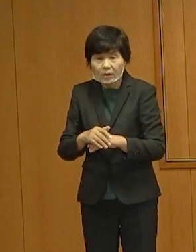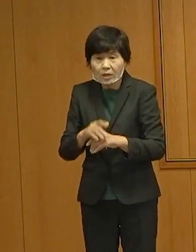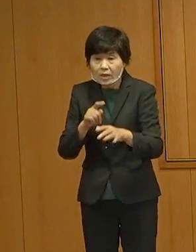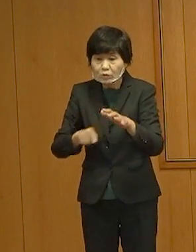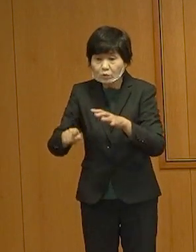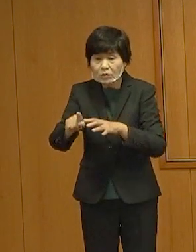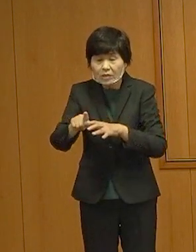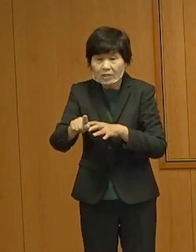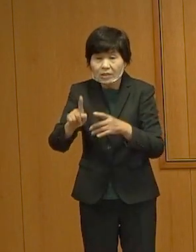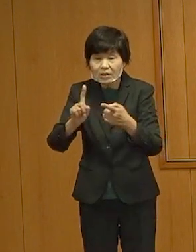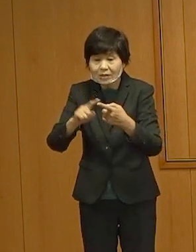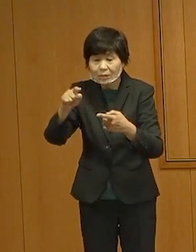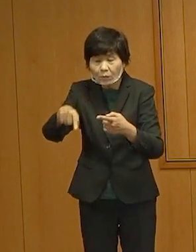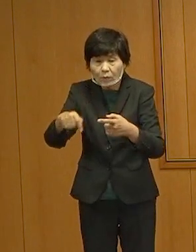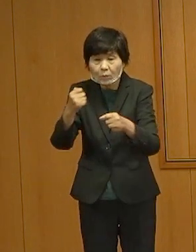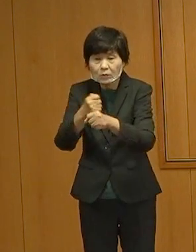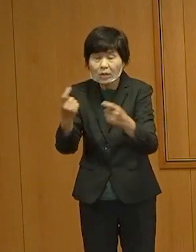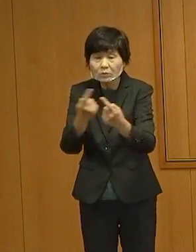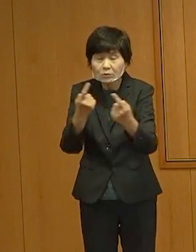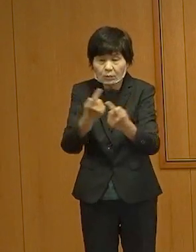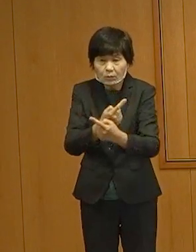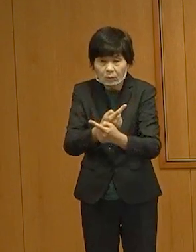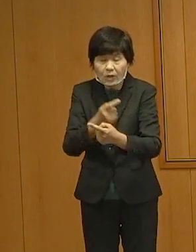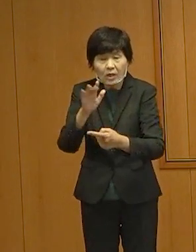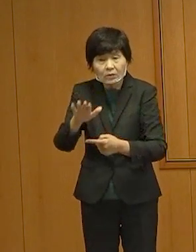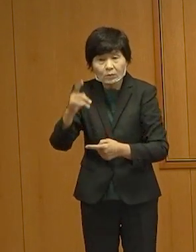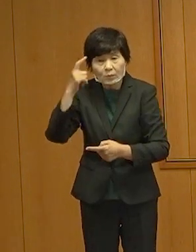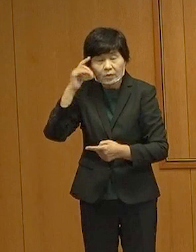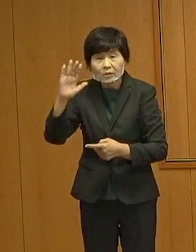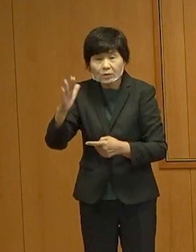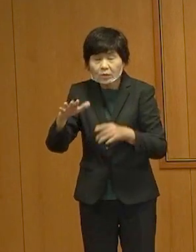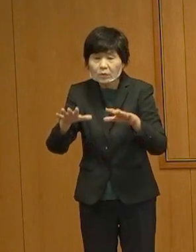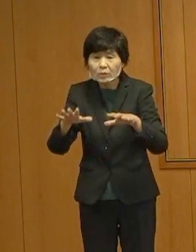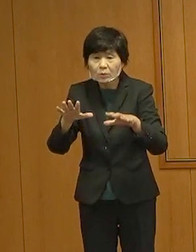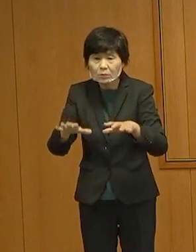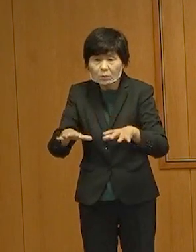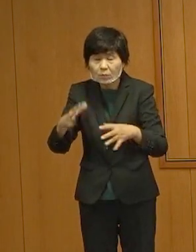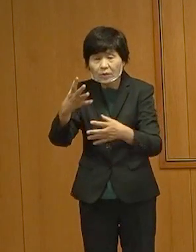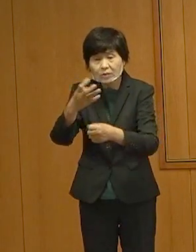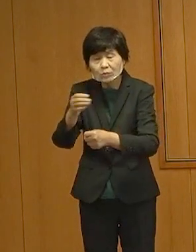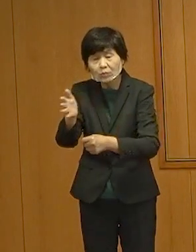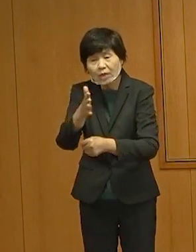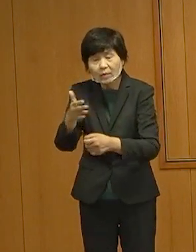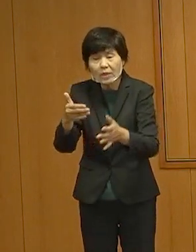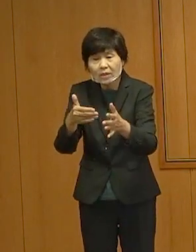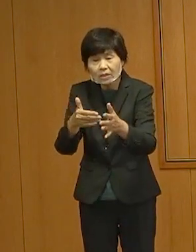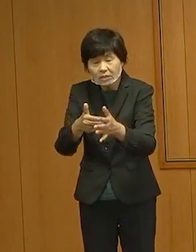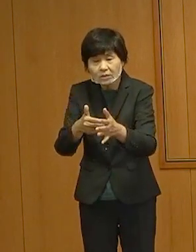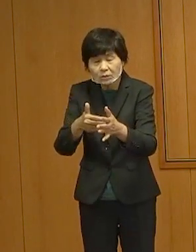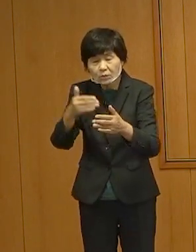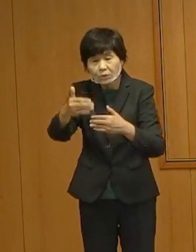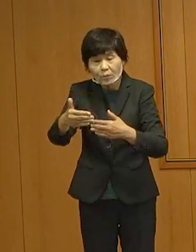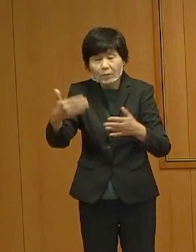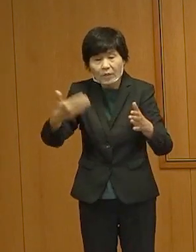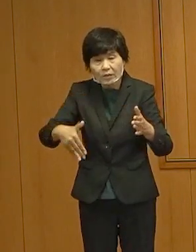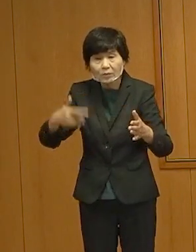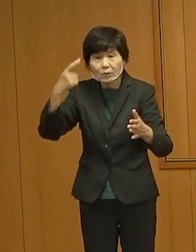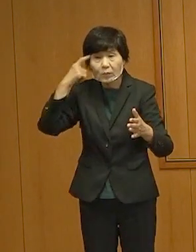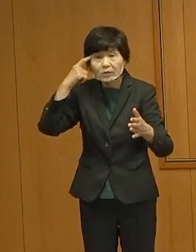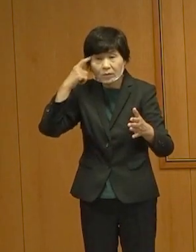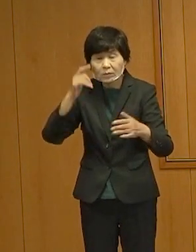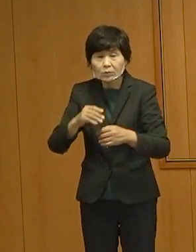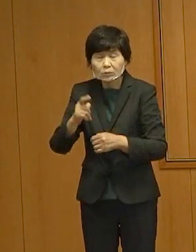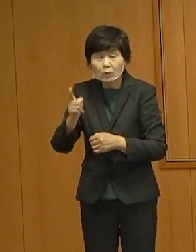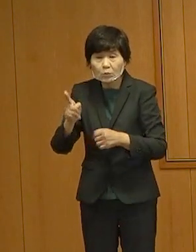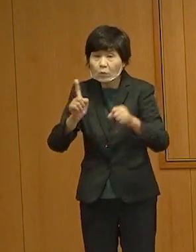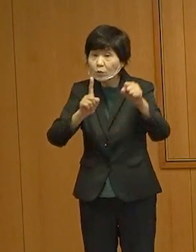まあ、いつぐらいまでにこれを整備するっていうの目標っていうのは今のところ立ってないと思うんですが、そういった目標を設定するお考えがある